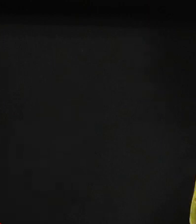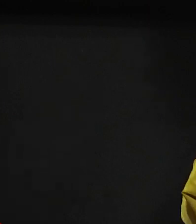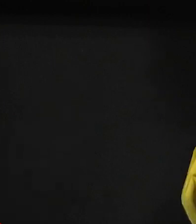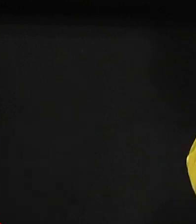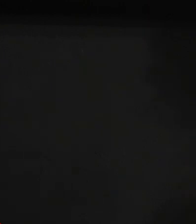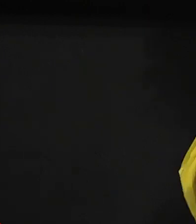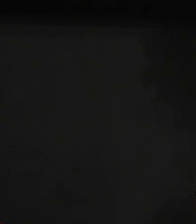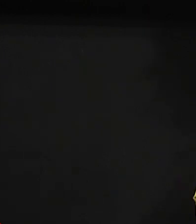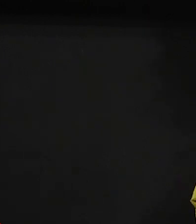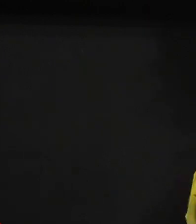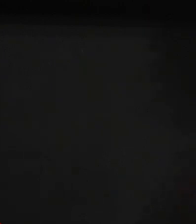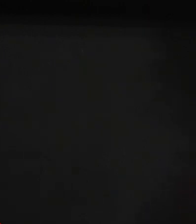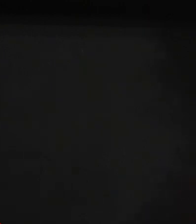trabajar en fundación